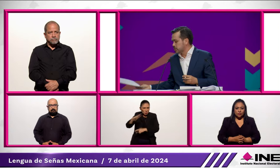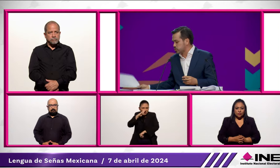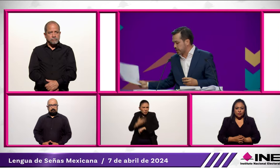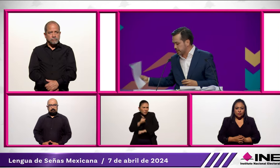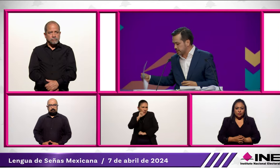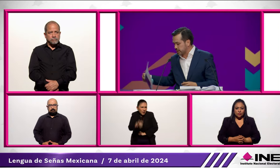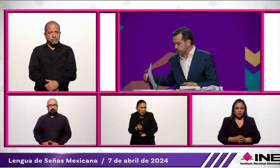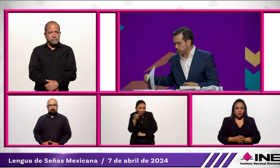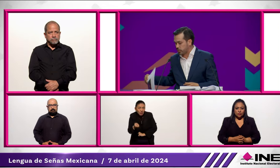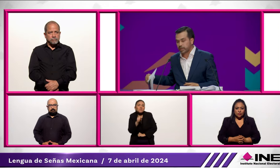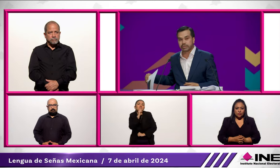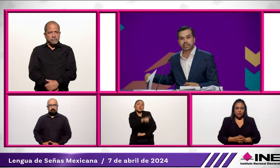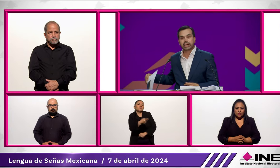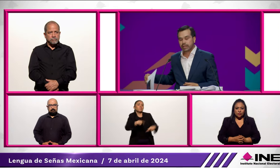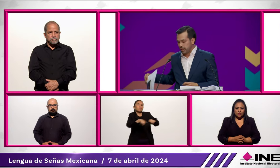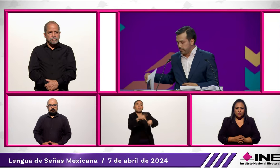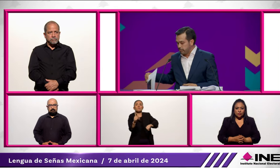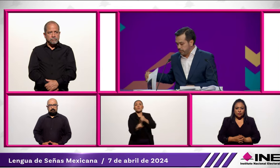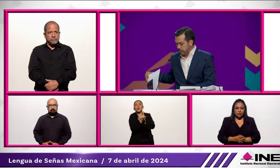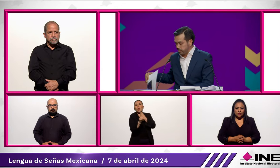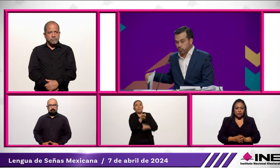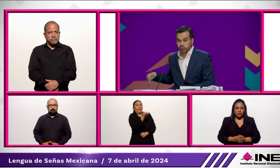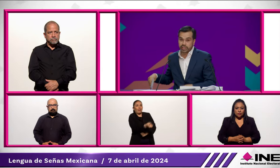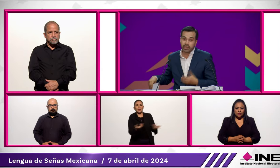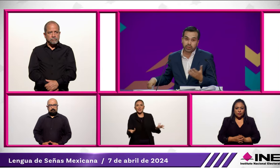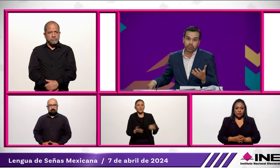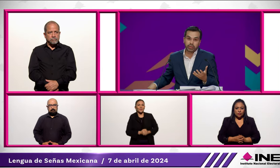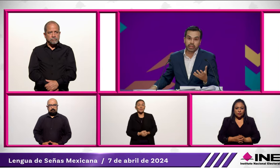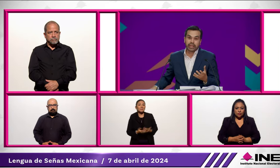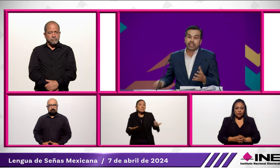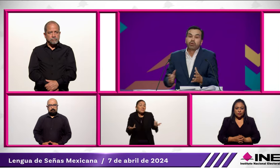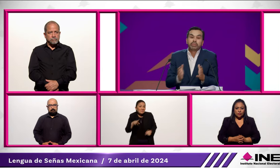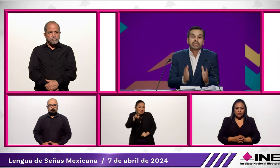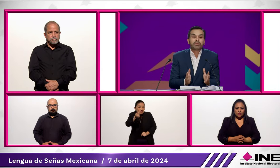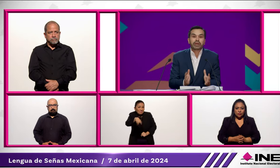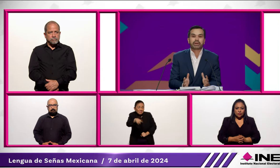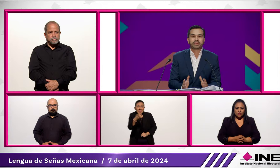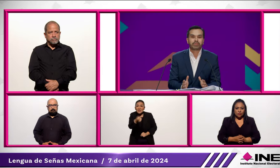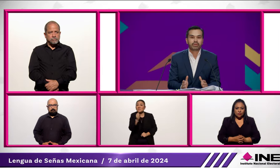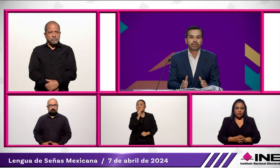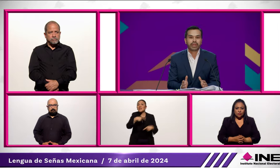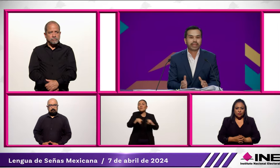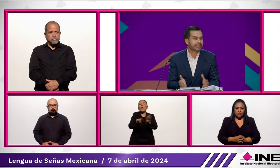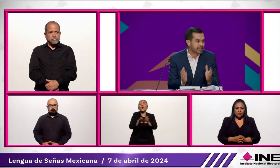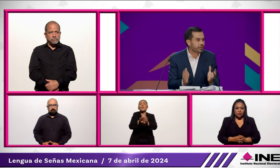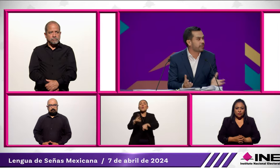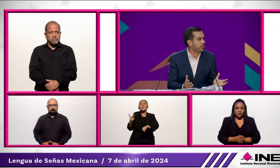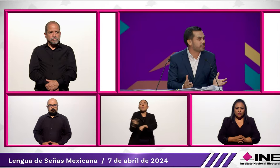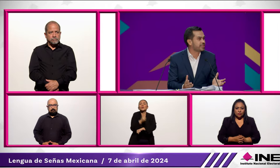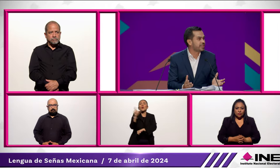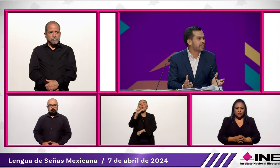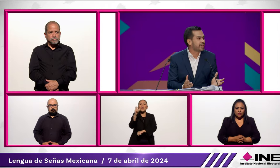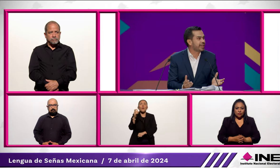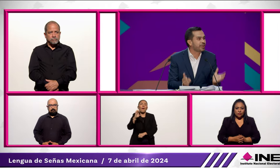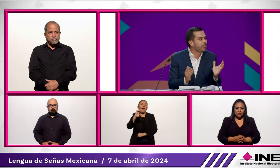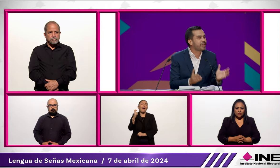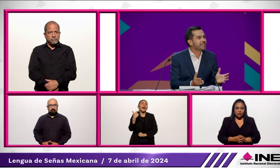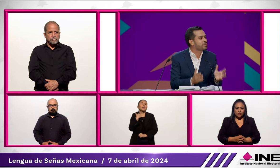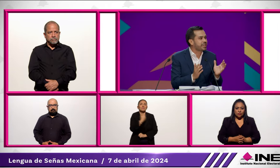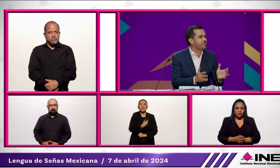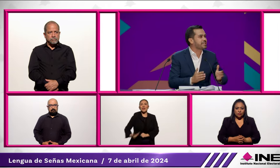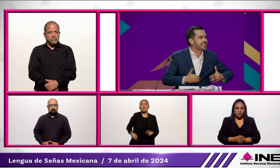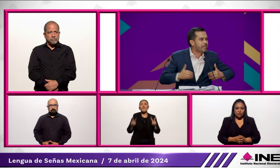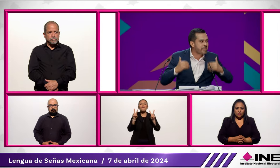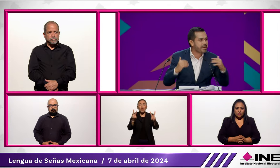responsabilidades, suceden este tipo de problemas. Por cierto, es lo mismo que pasó en el sexenio de Fox y